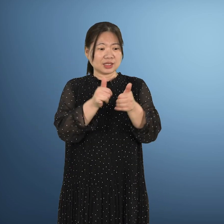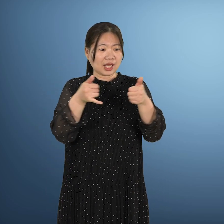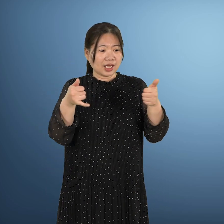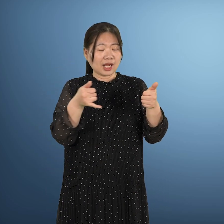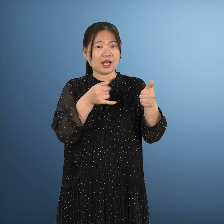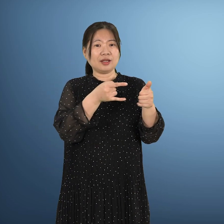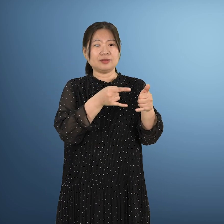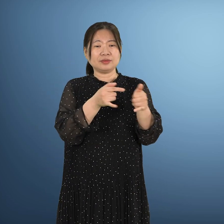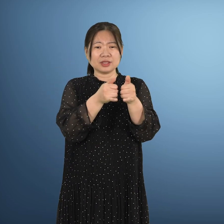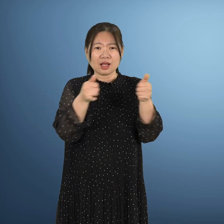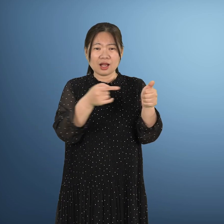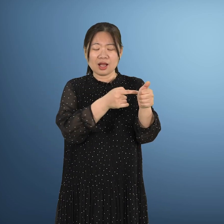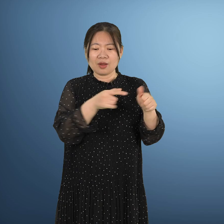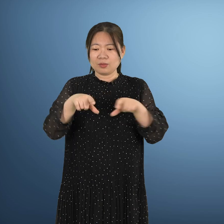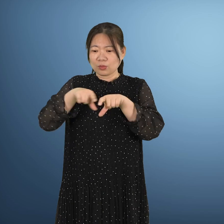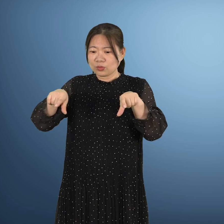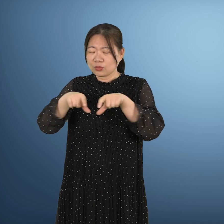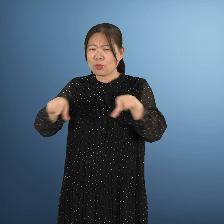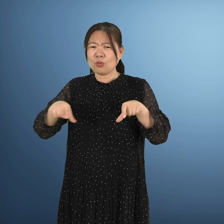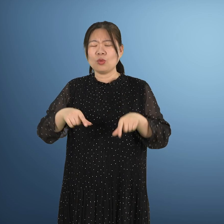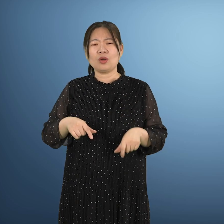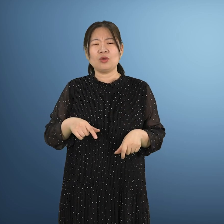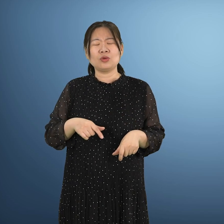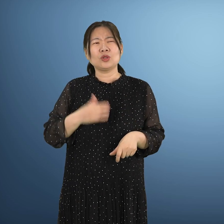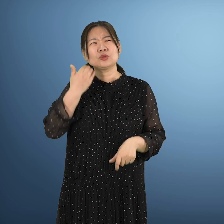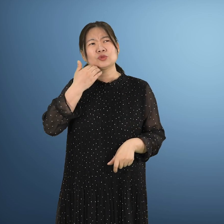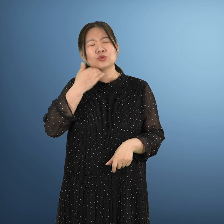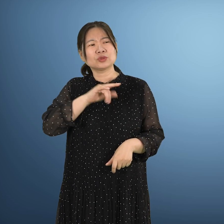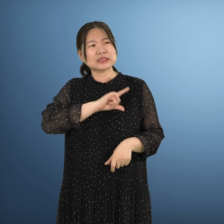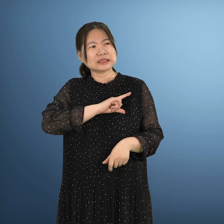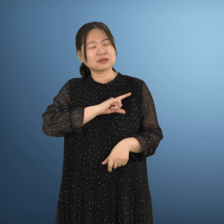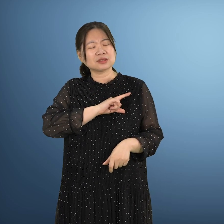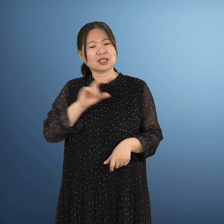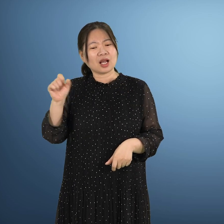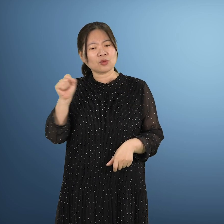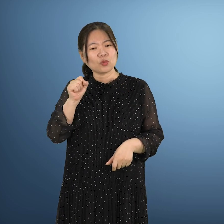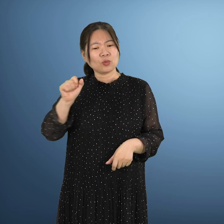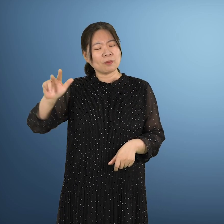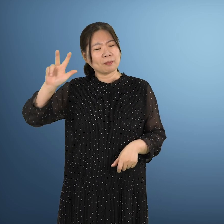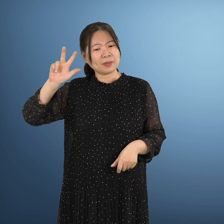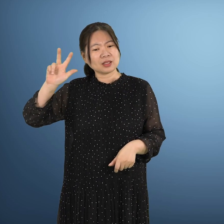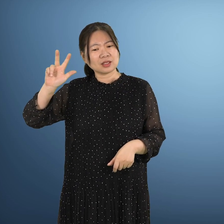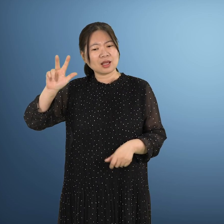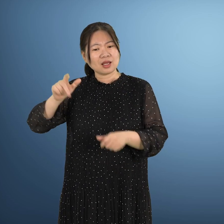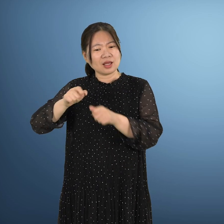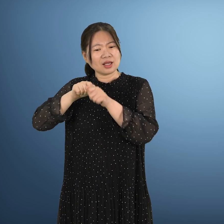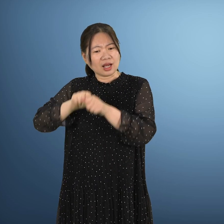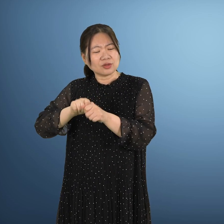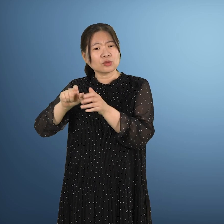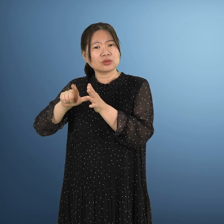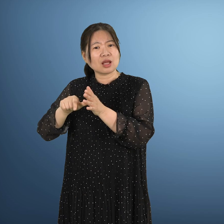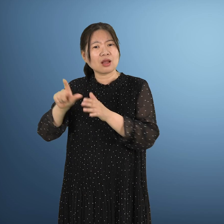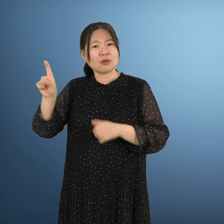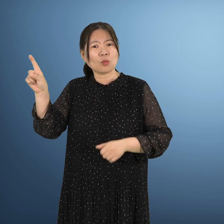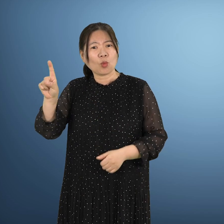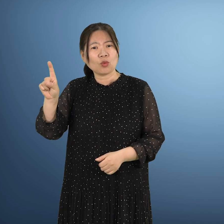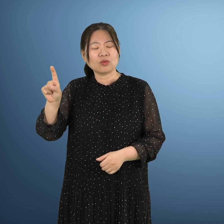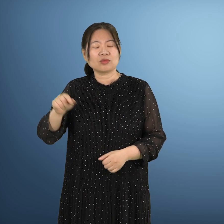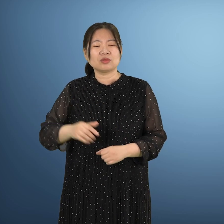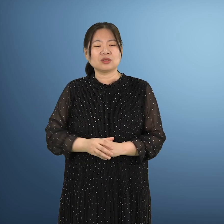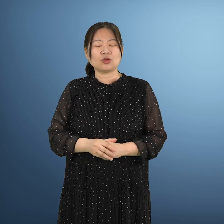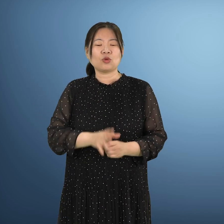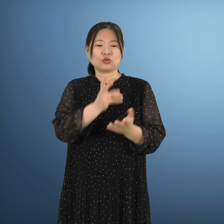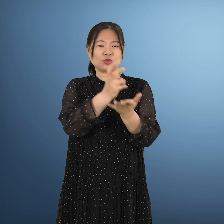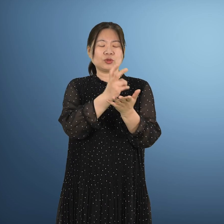사람들이 보통 누구의 이름을 걸고 맹세를 강조할 때는